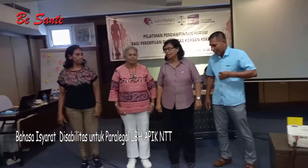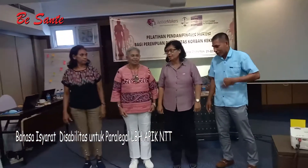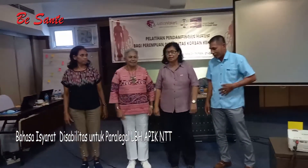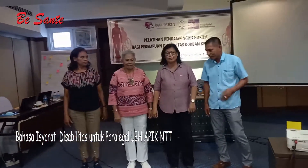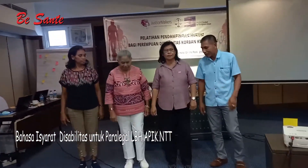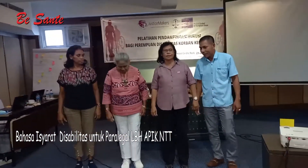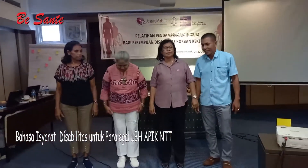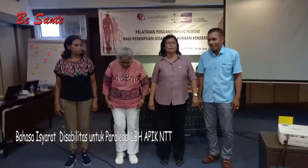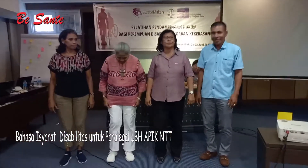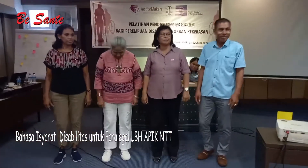salah. Oh, beta juga, beta lihat.